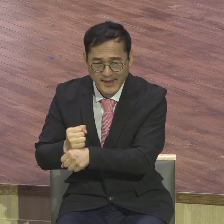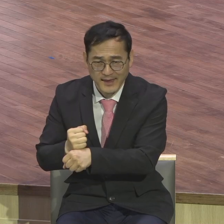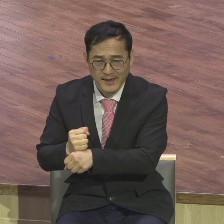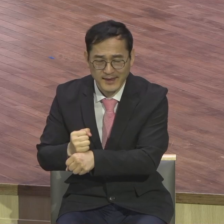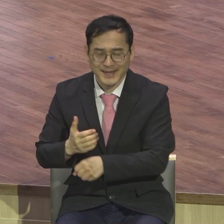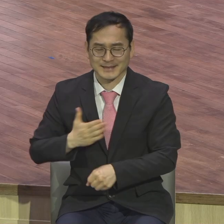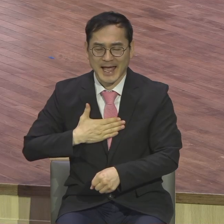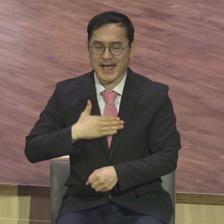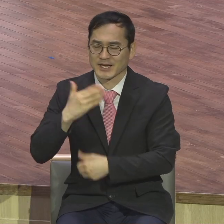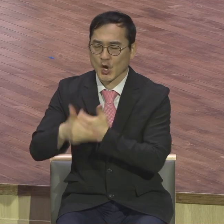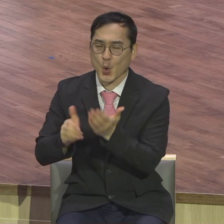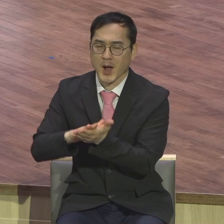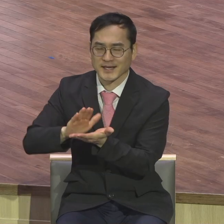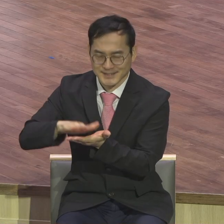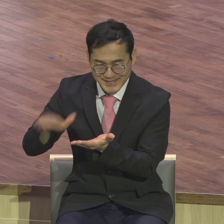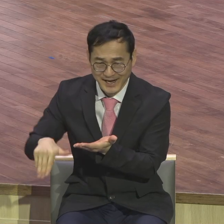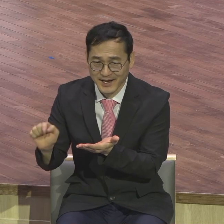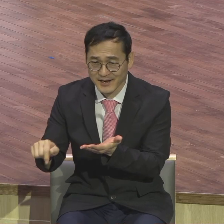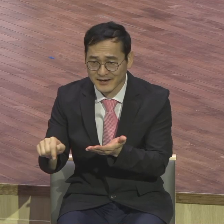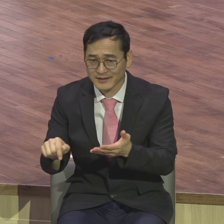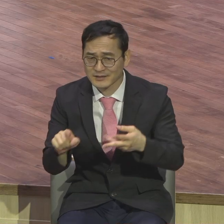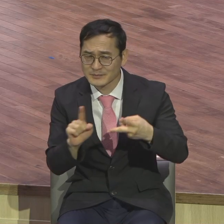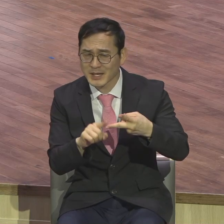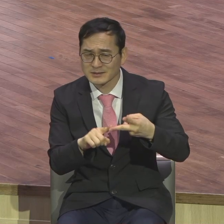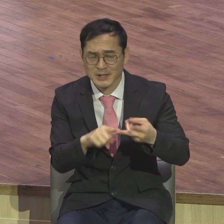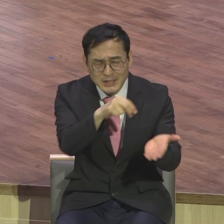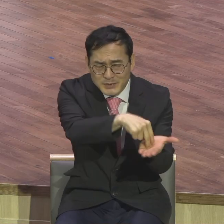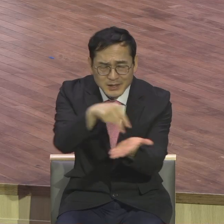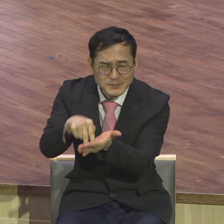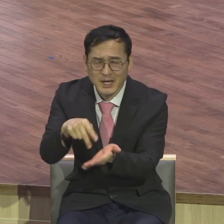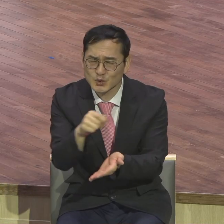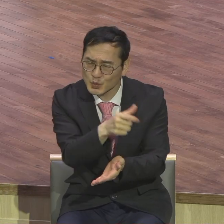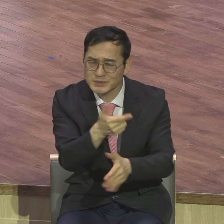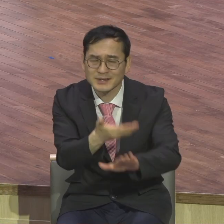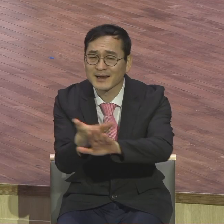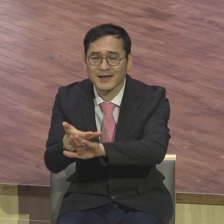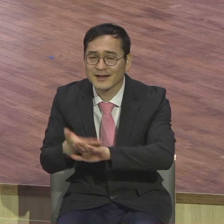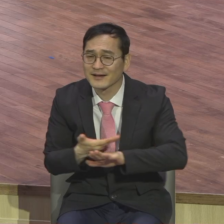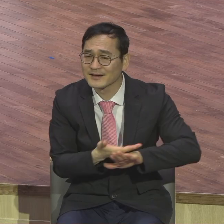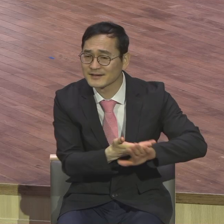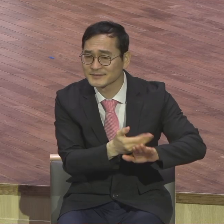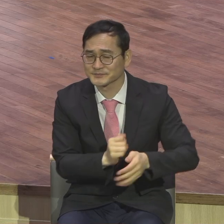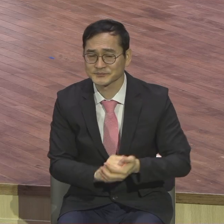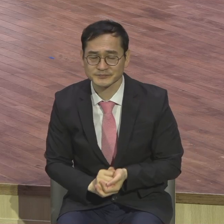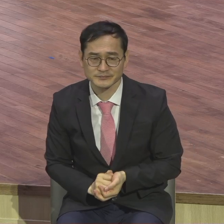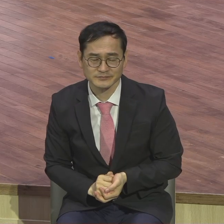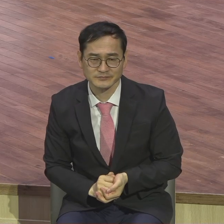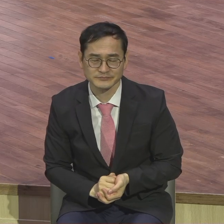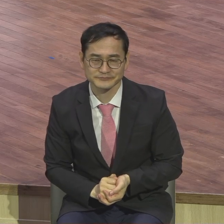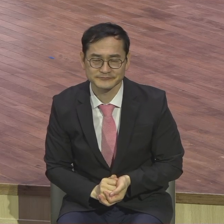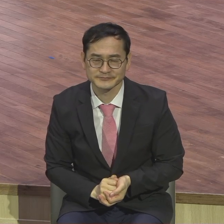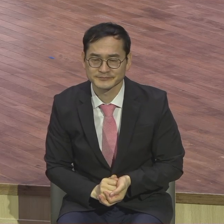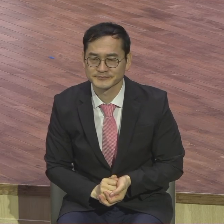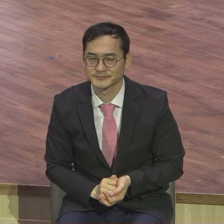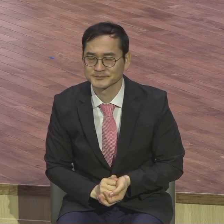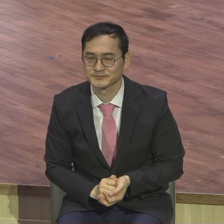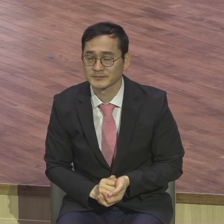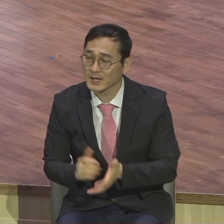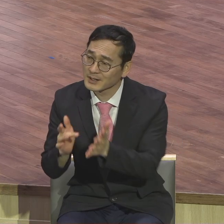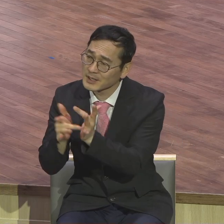가치관에 따라서 다양한 주장들을 하고 있었어요. 그런데